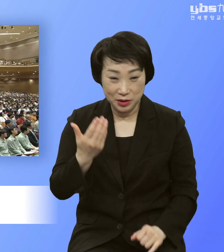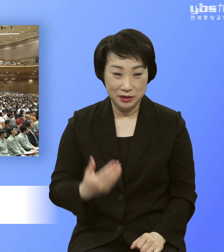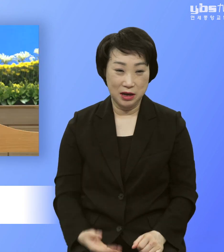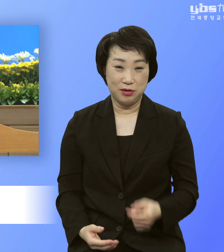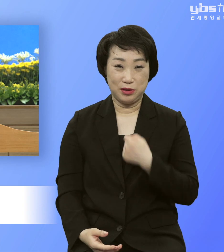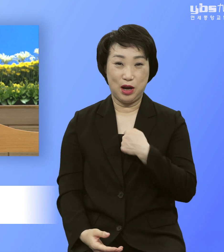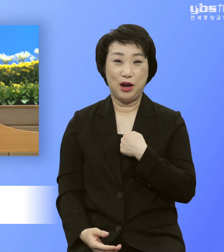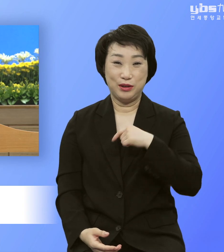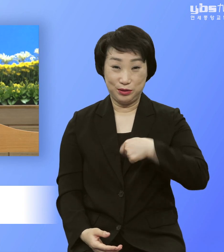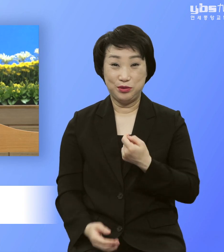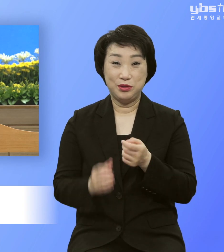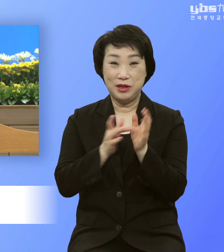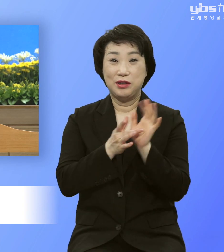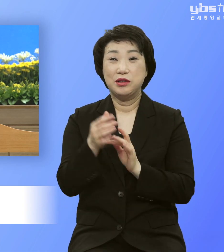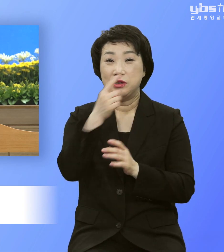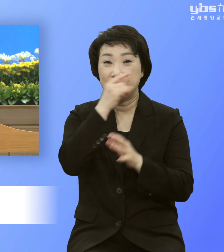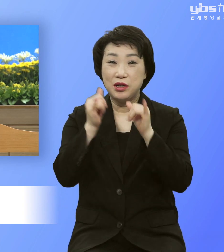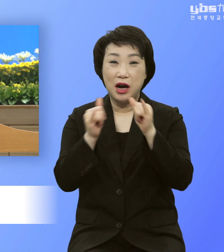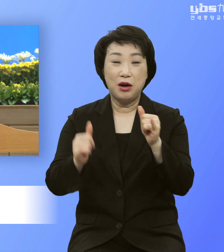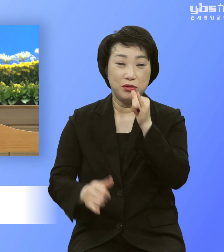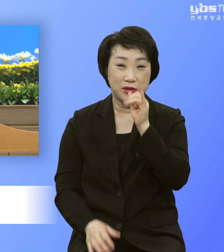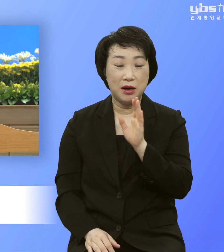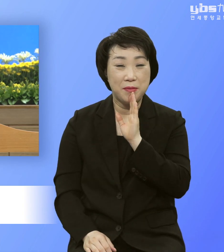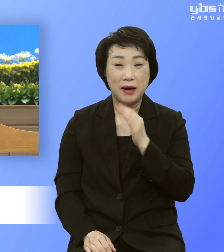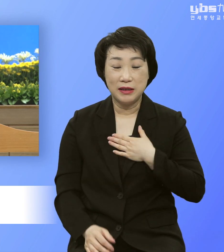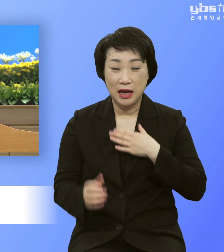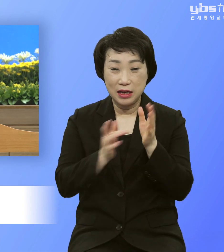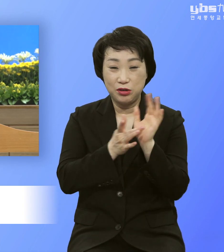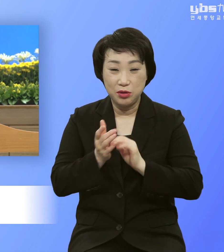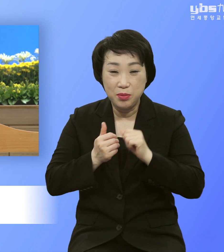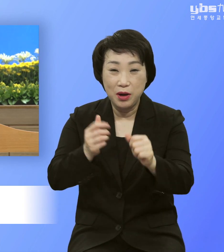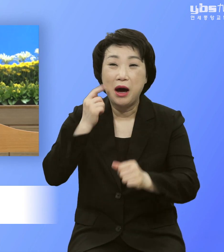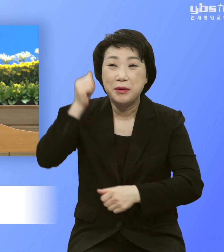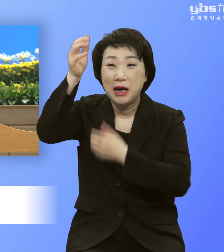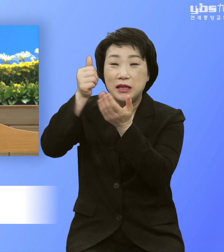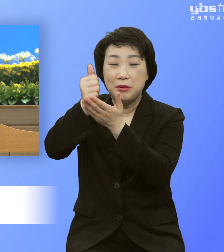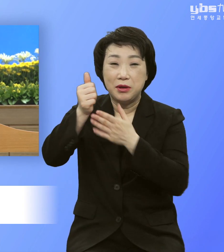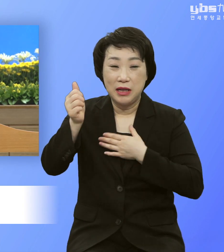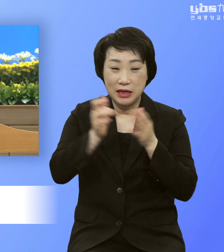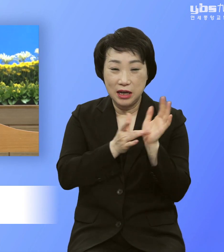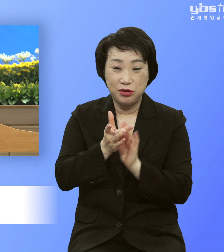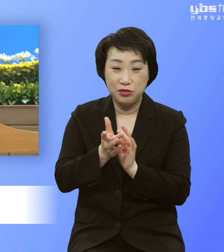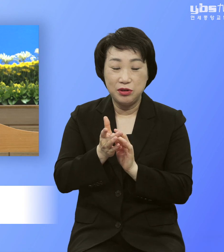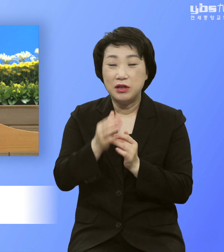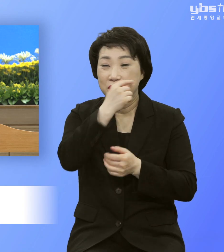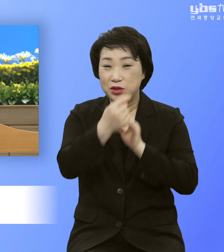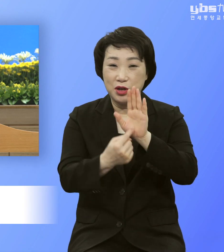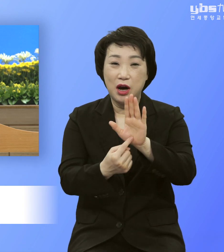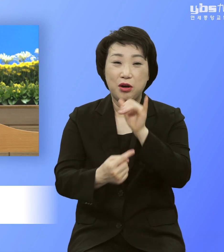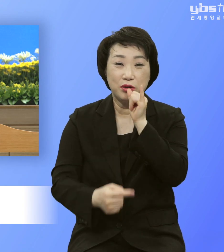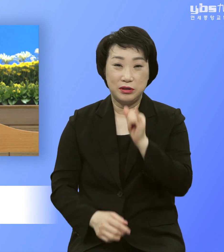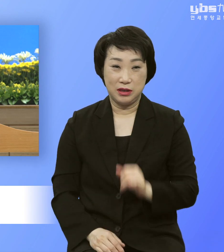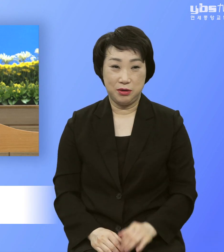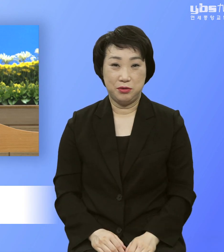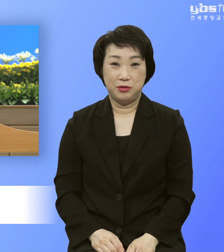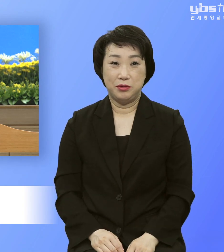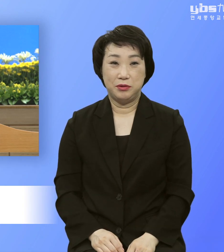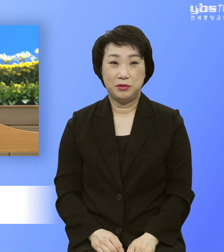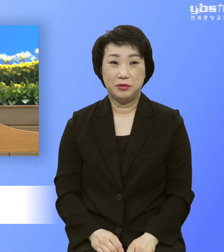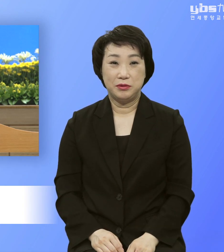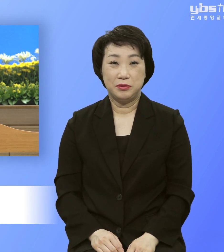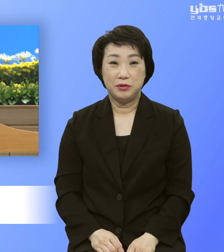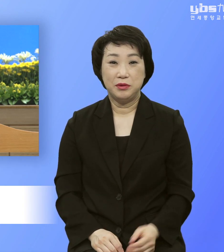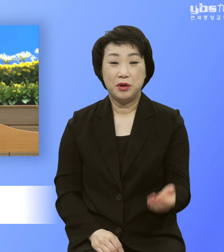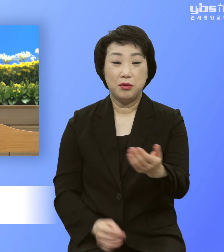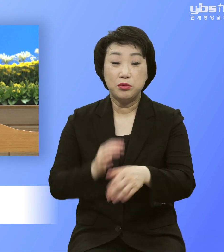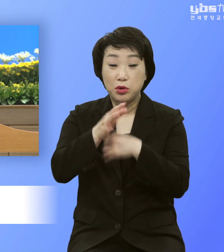자기를 증거했다. 그 다음 또 나를 보내신 아버지도 나를 위하여 아버지도 나를 위해 증거했다는 거예요.